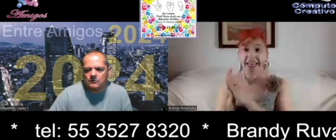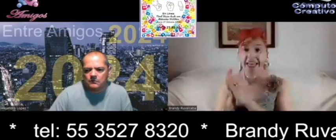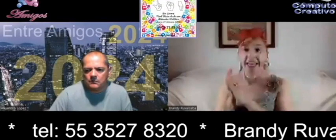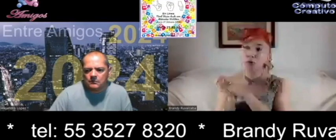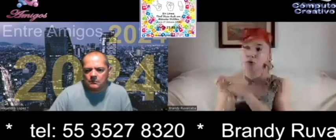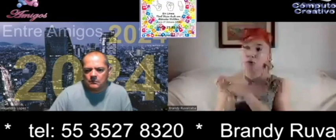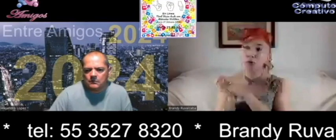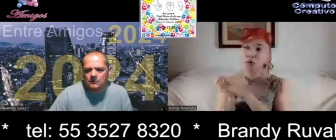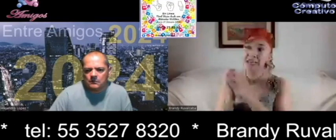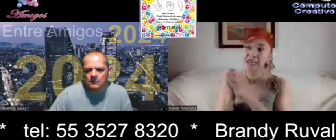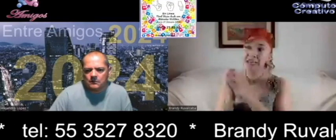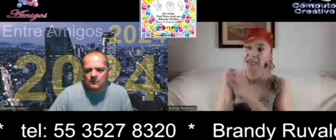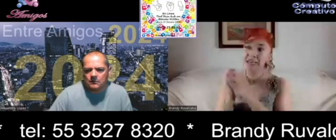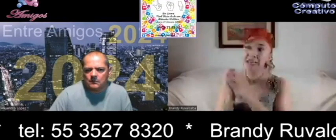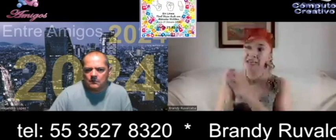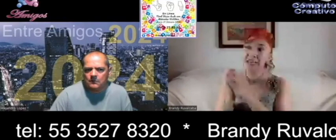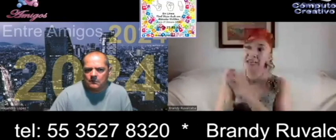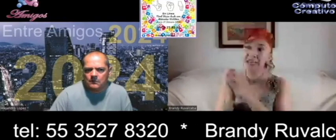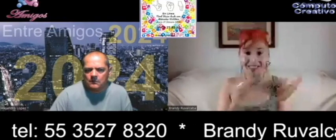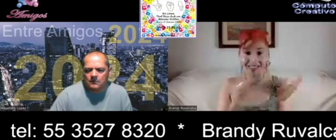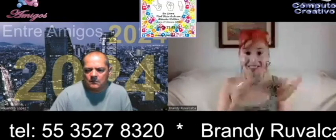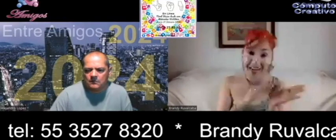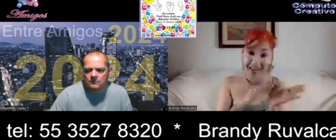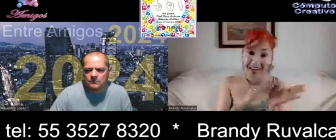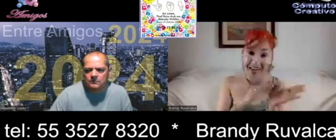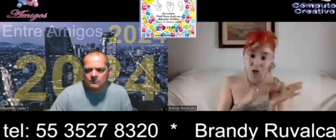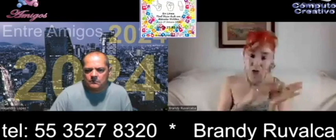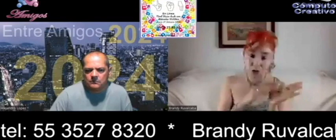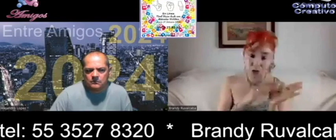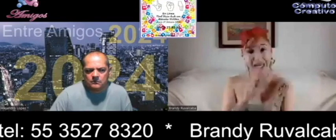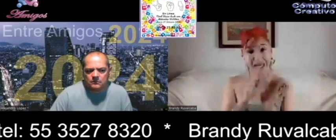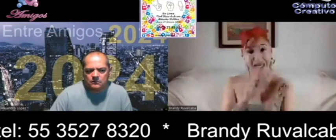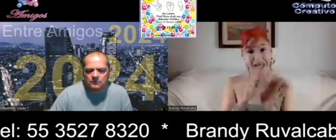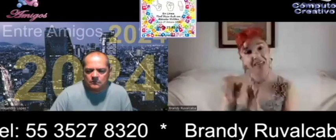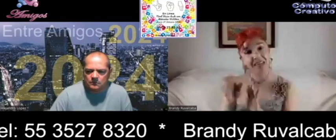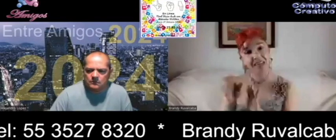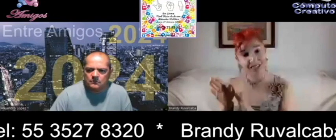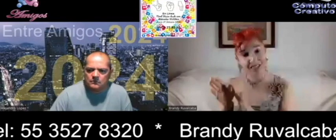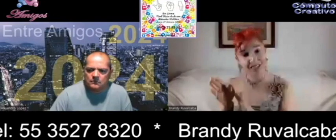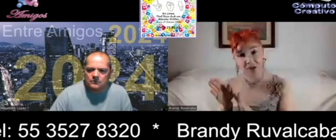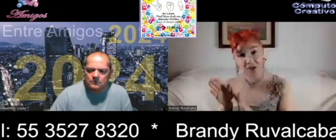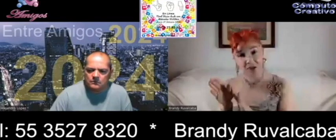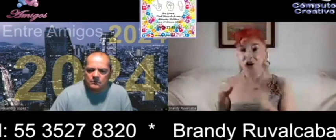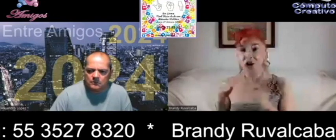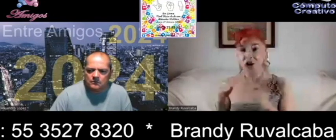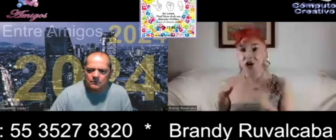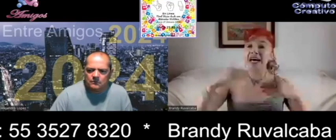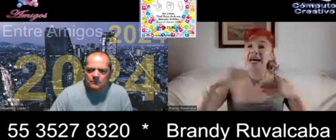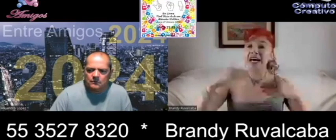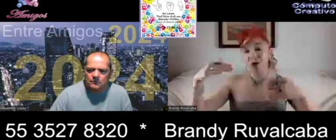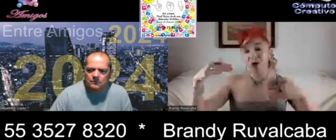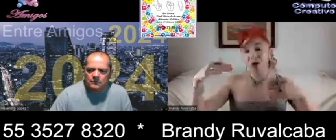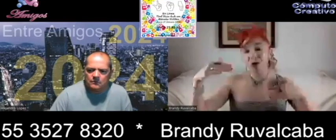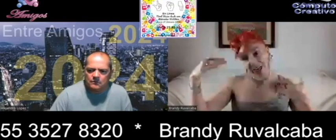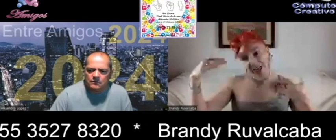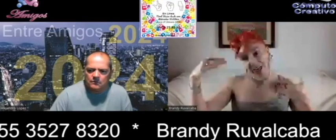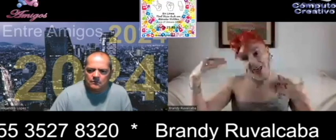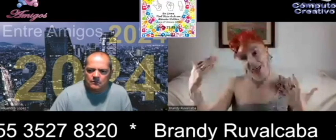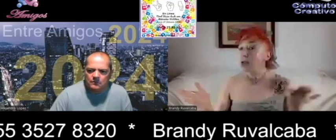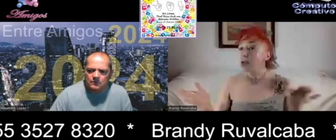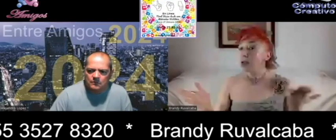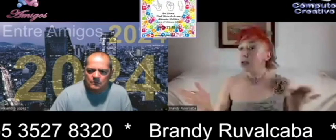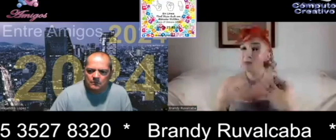hay algunas, algunas señas o abecedarios o letras del abecedario que coinciden